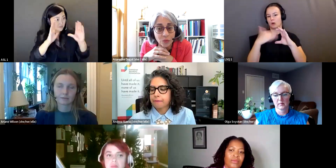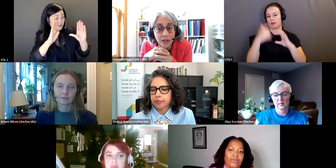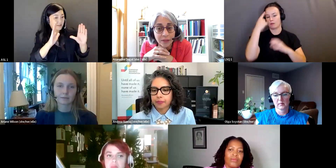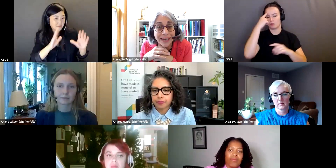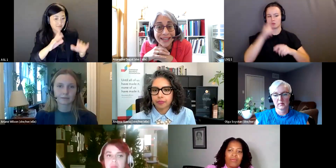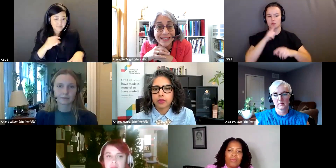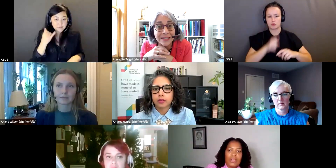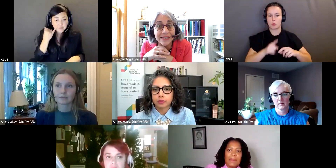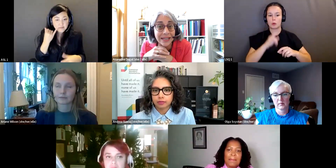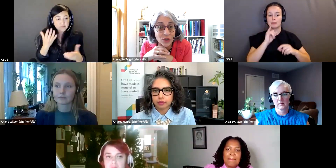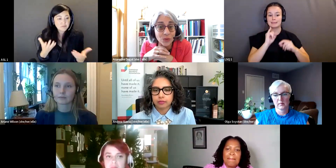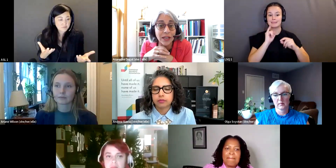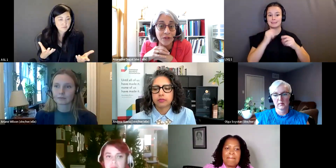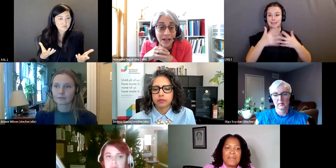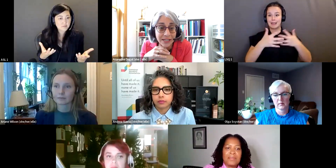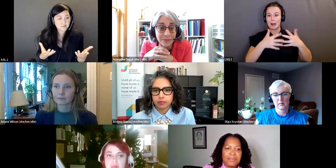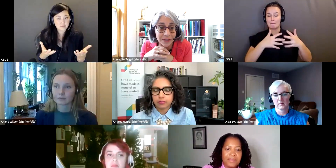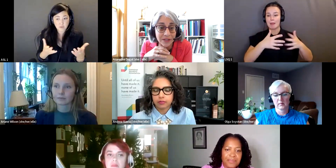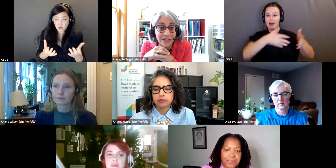d'enfouissement soit